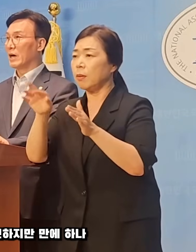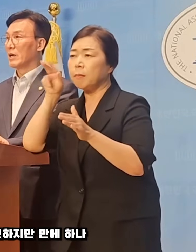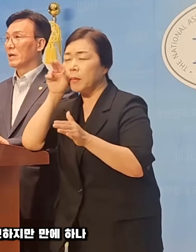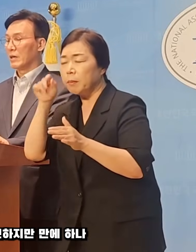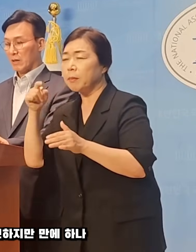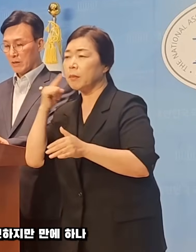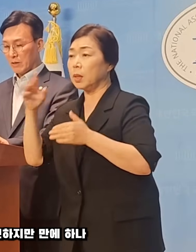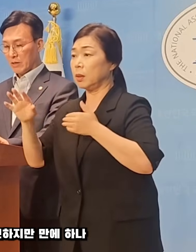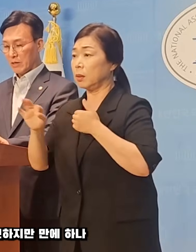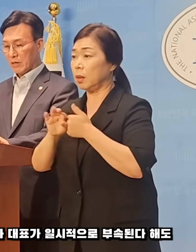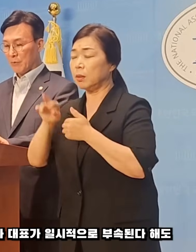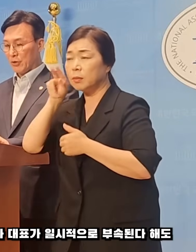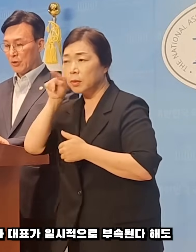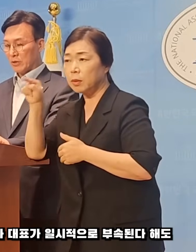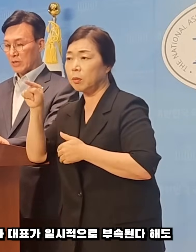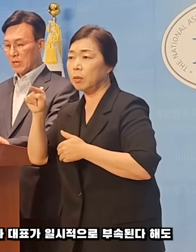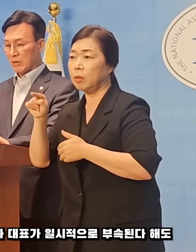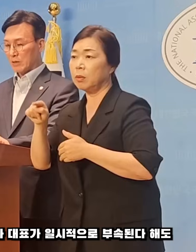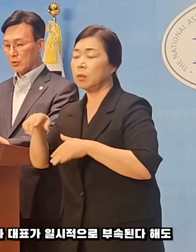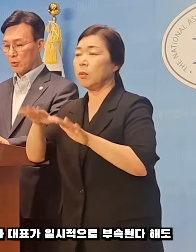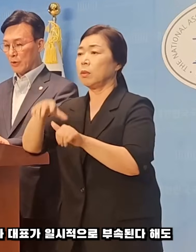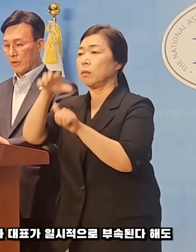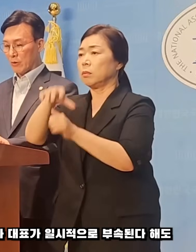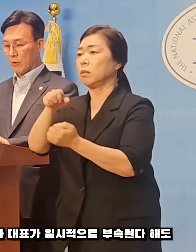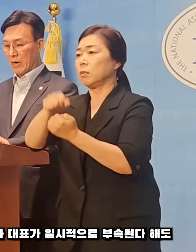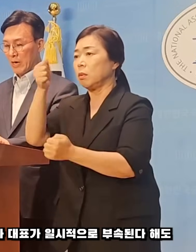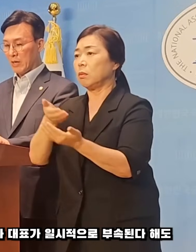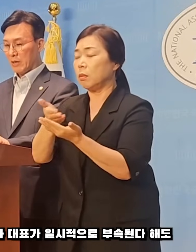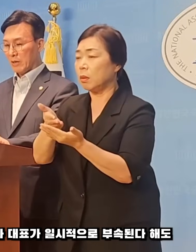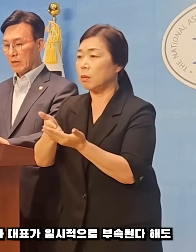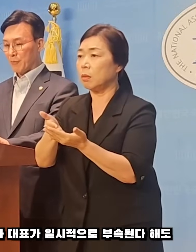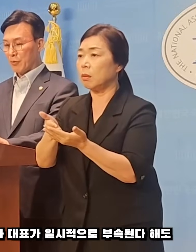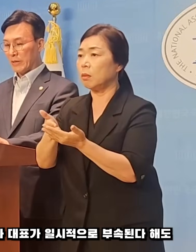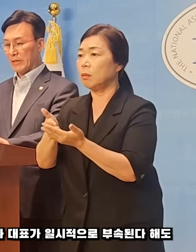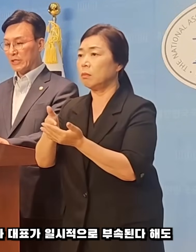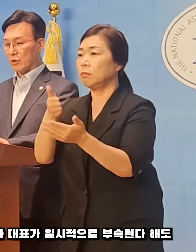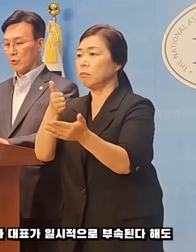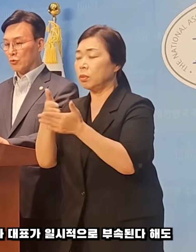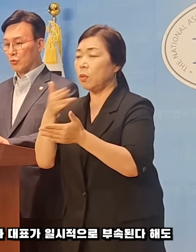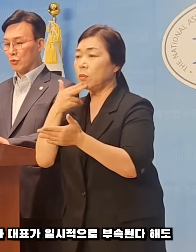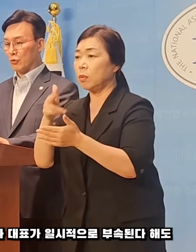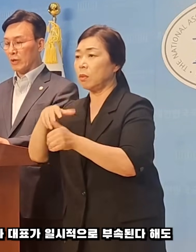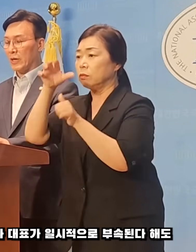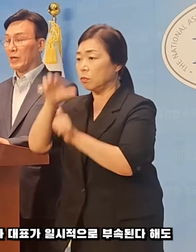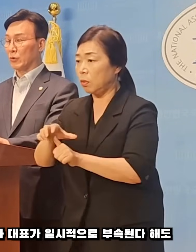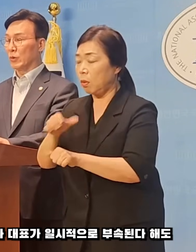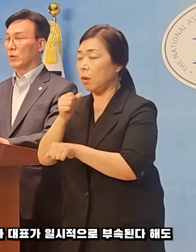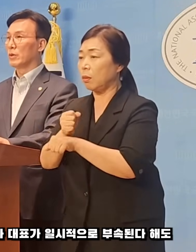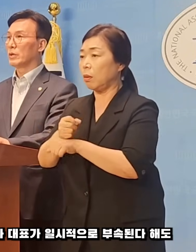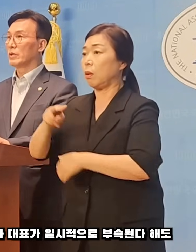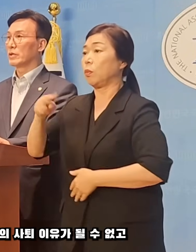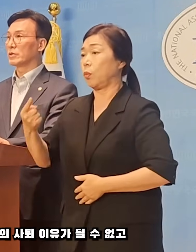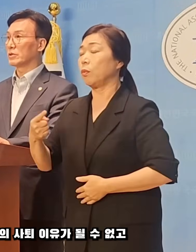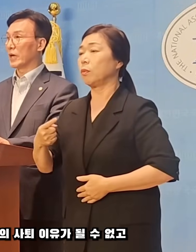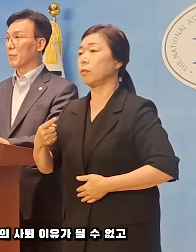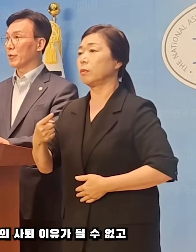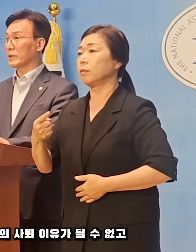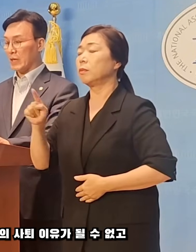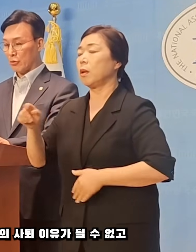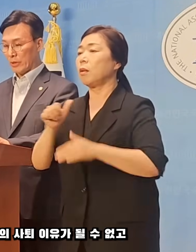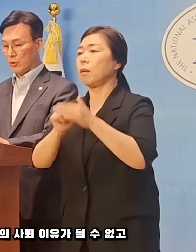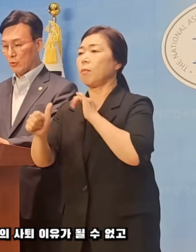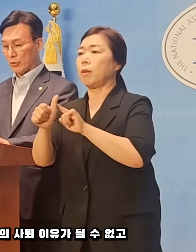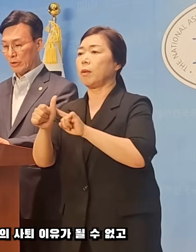하나 이번 영장 청구의 결과 대표가 일시적으로 구속된다 해도 그것은